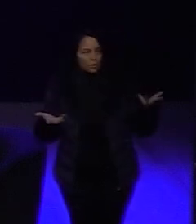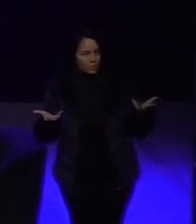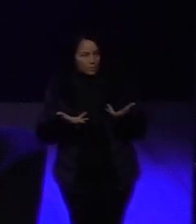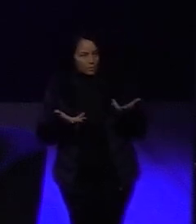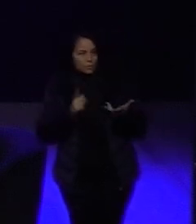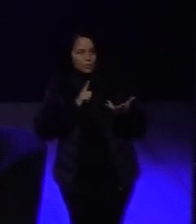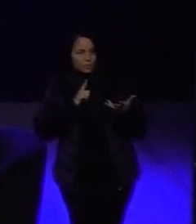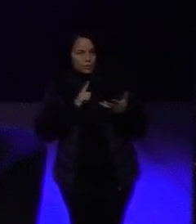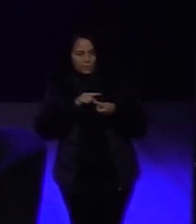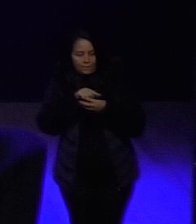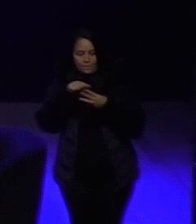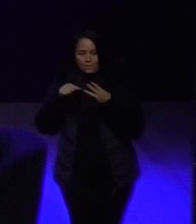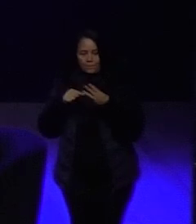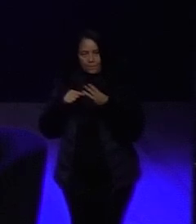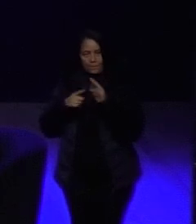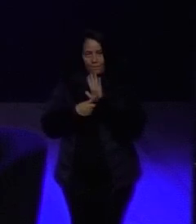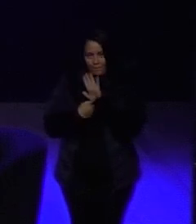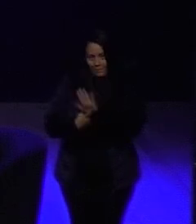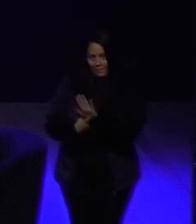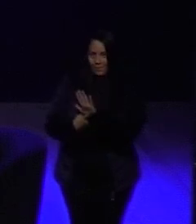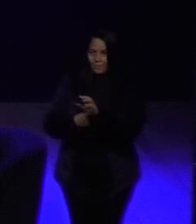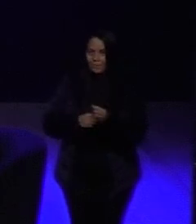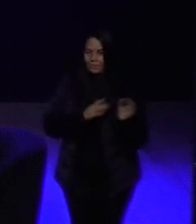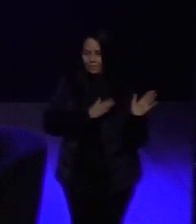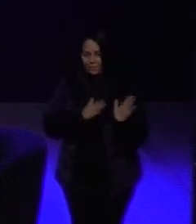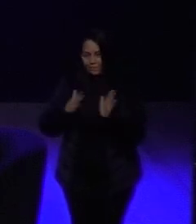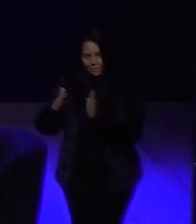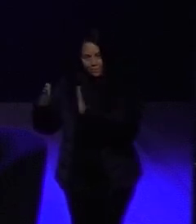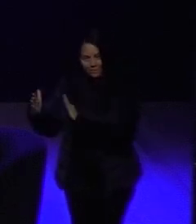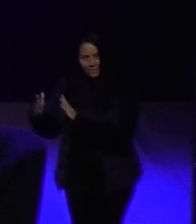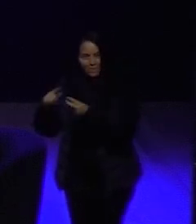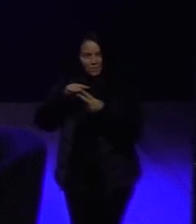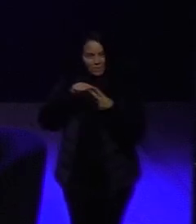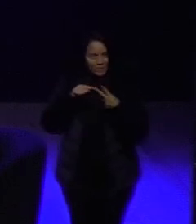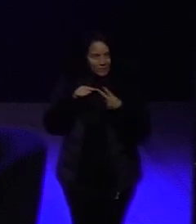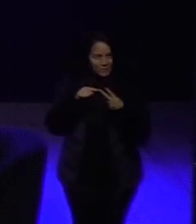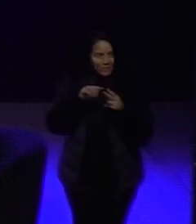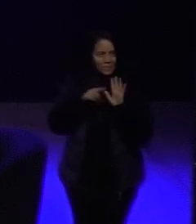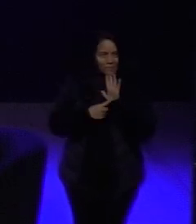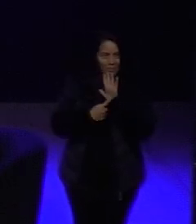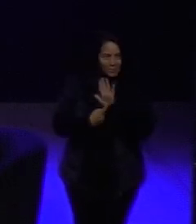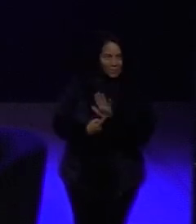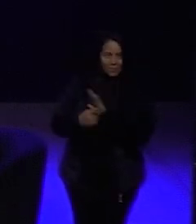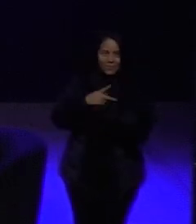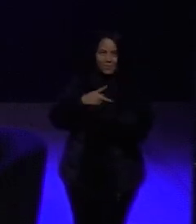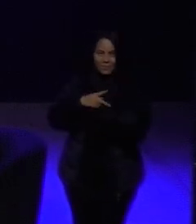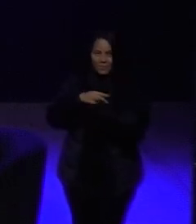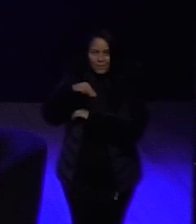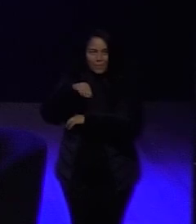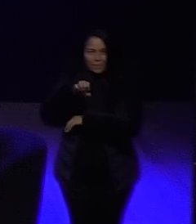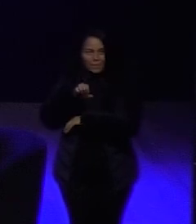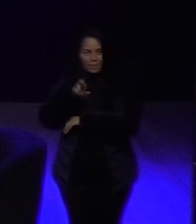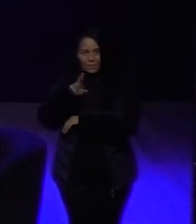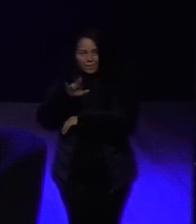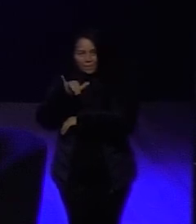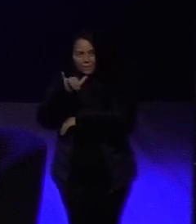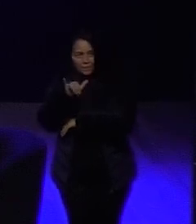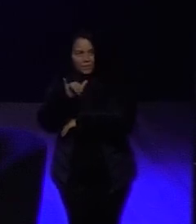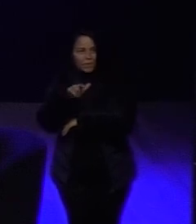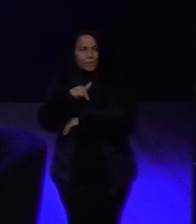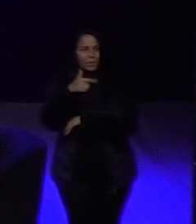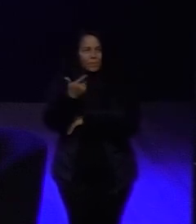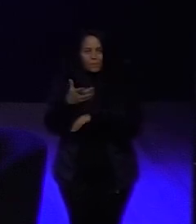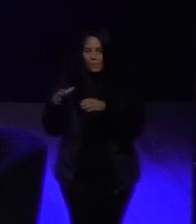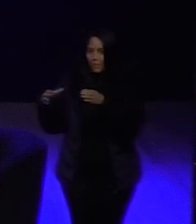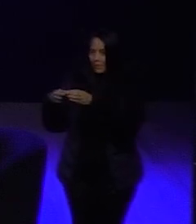temos 3 apresentações aqui, né, numa sequência, 2 apresentações das turmas da professora Mary Pett, 1 turma do